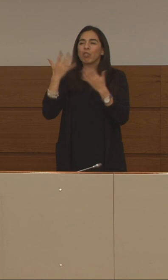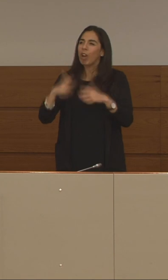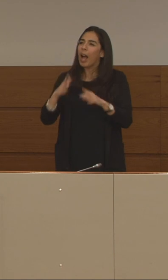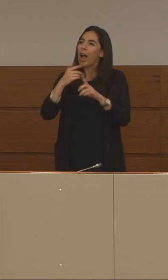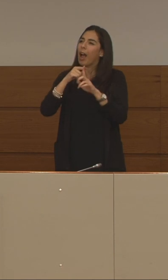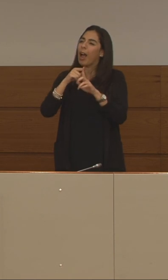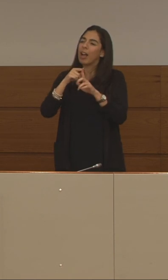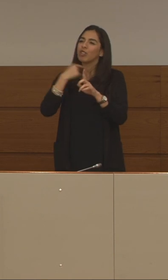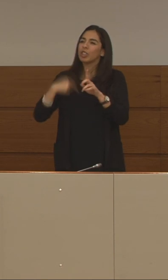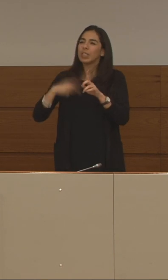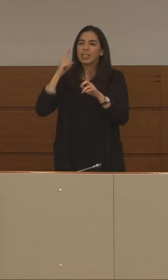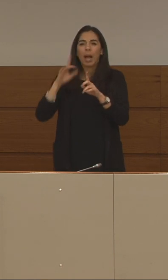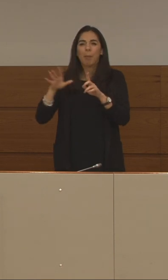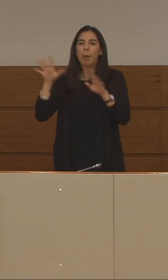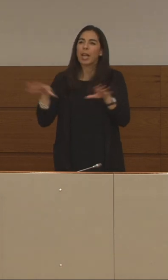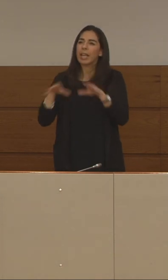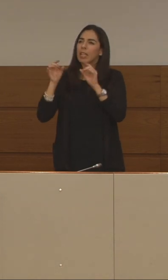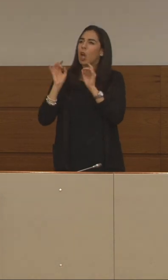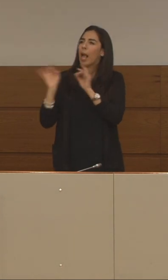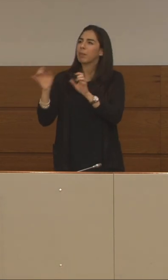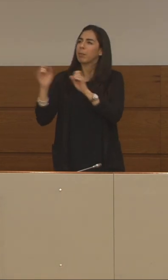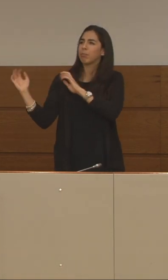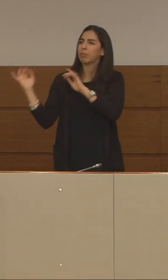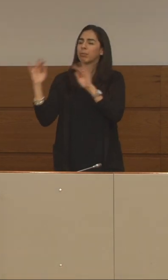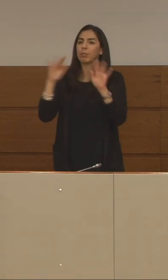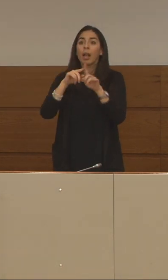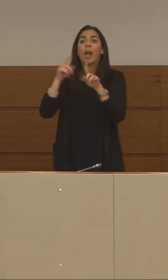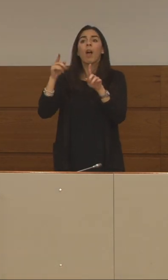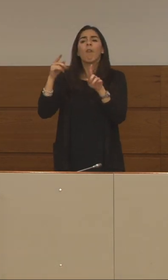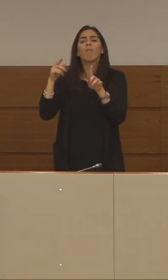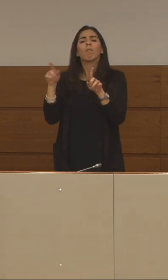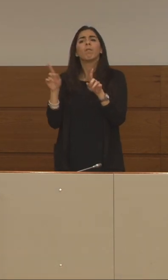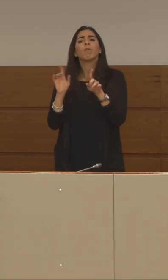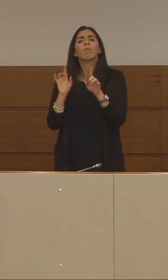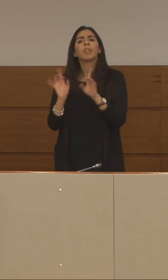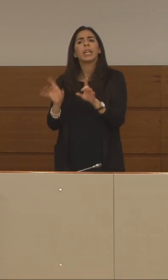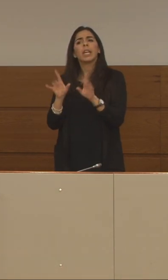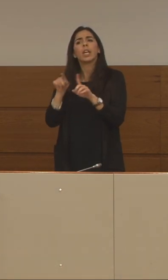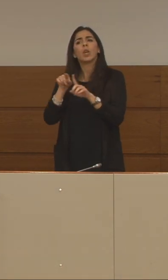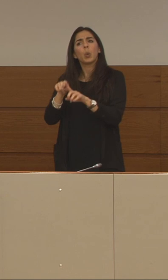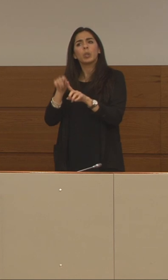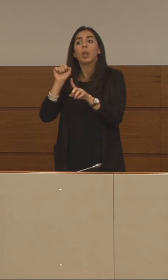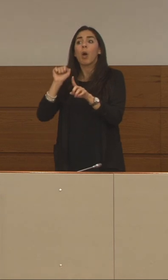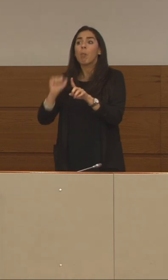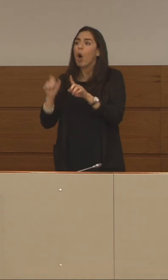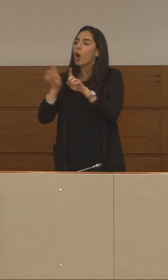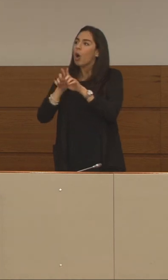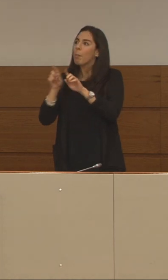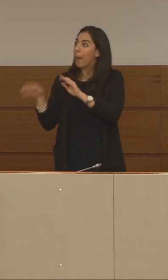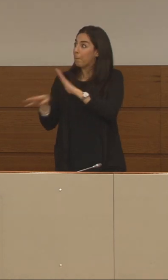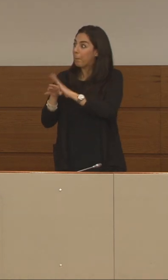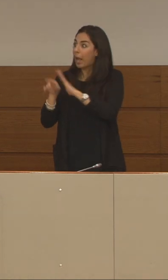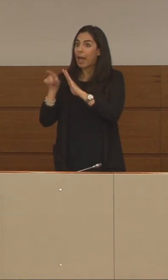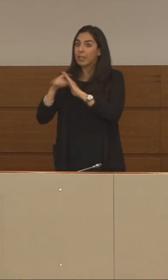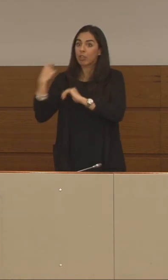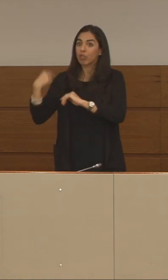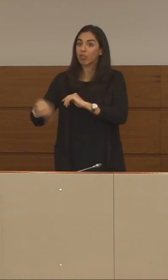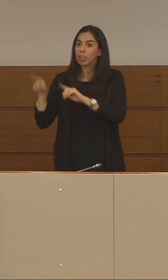l'epidemia il virus sopra aver avuto delle mutazioni che lo hanno reso più aggressivo comunque